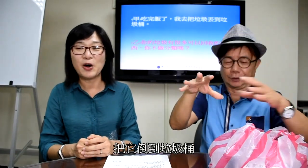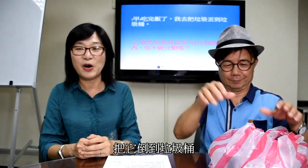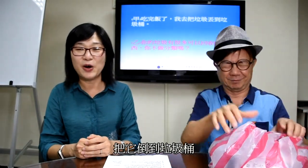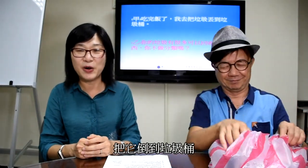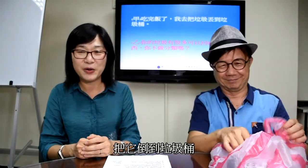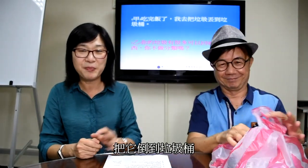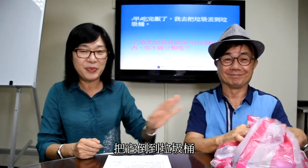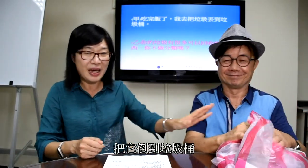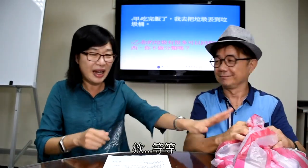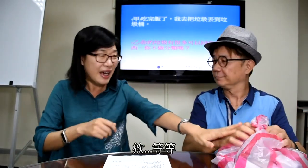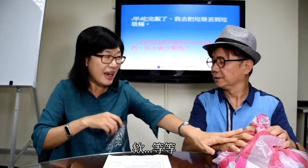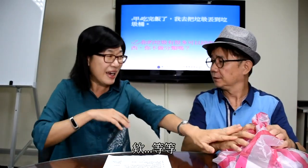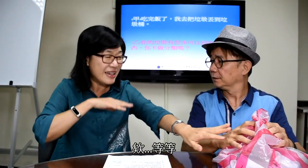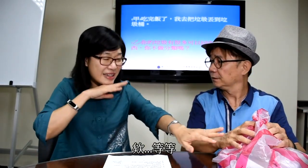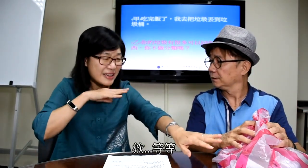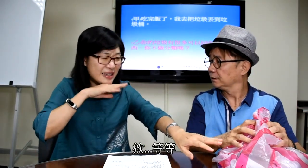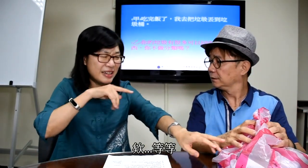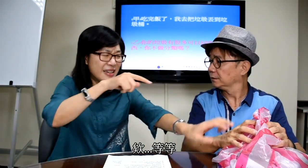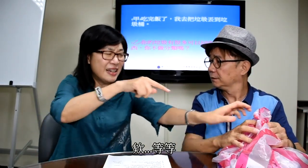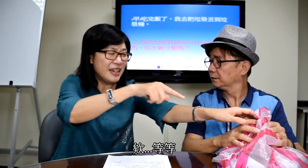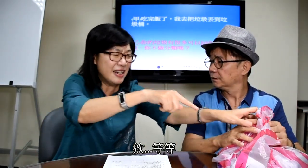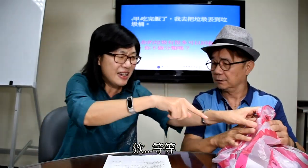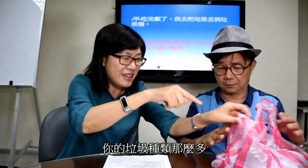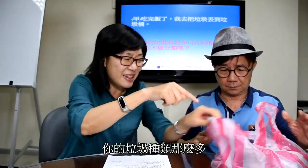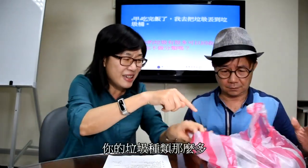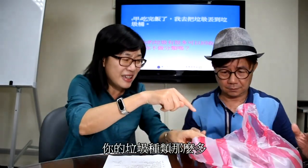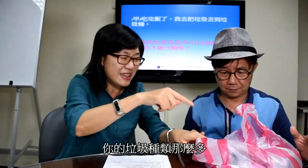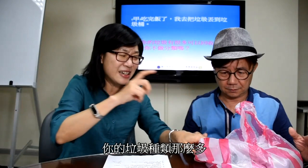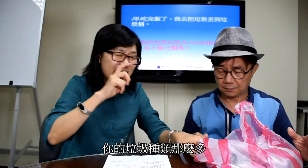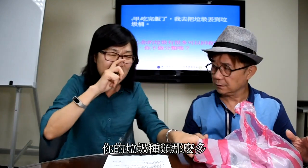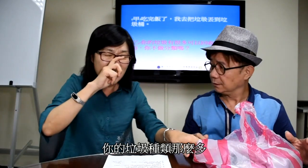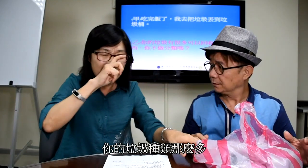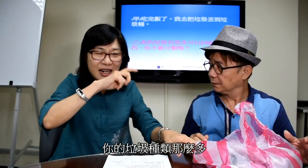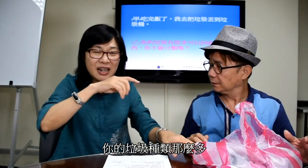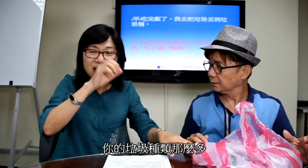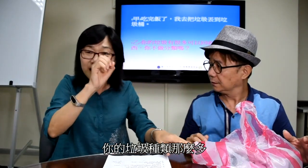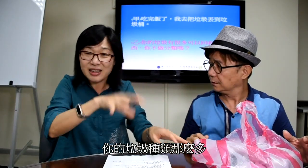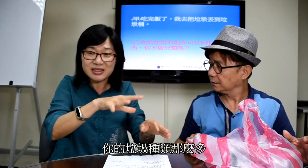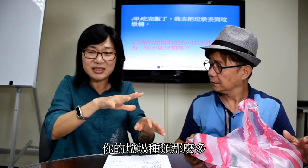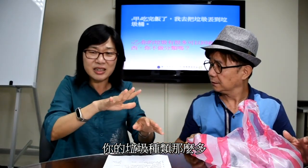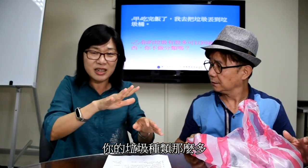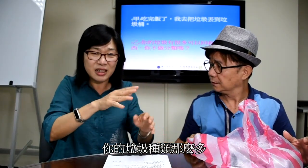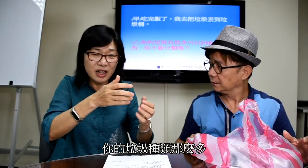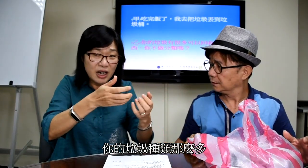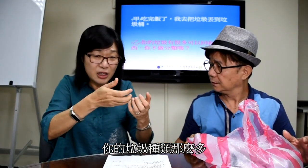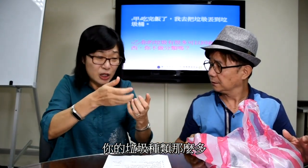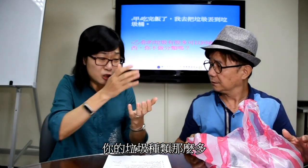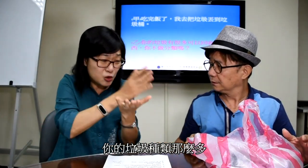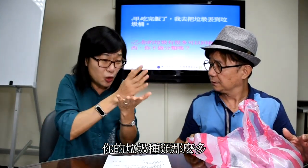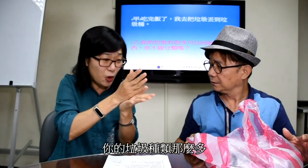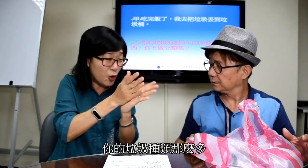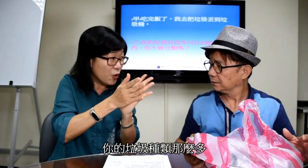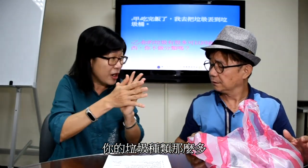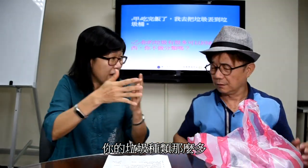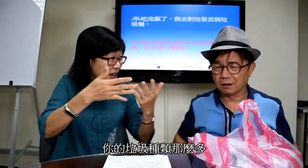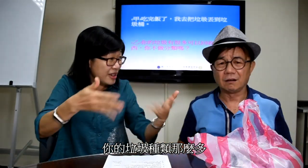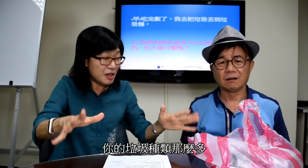桶。哎，等等，你的垃圾种类那么